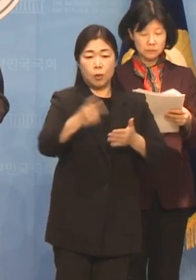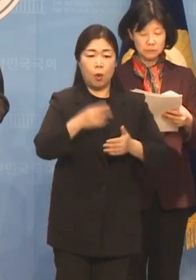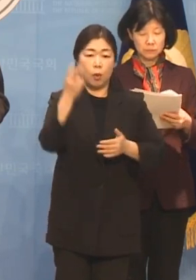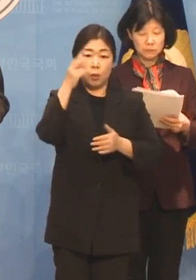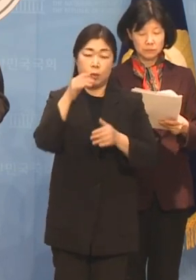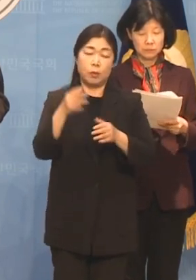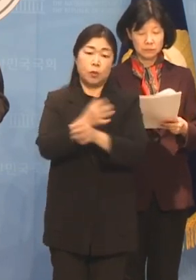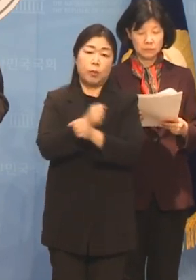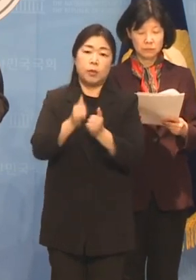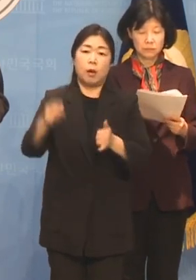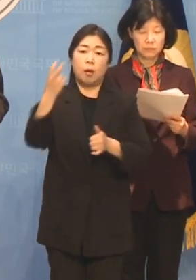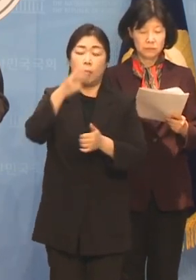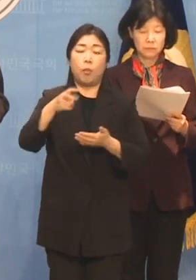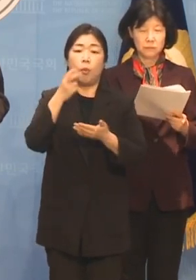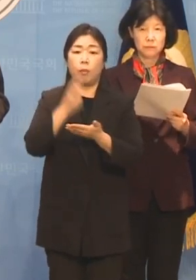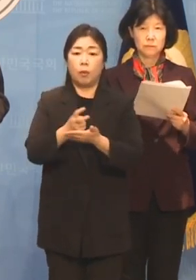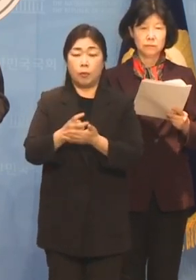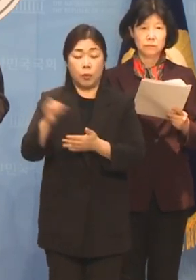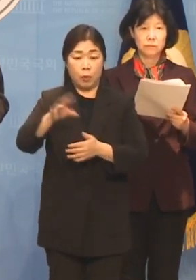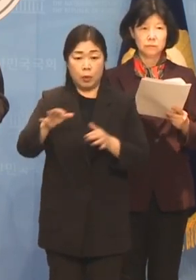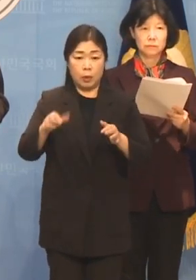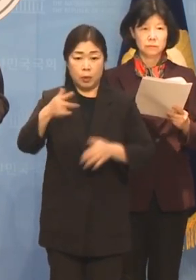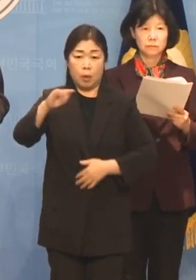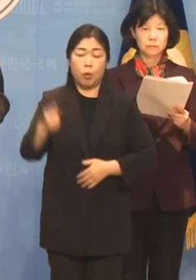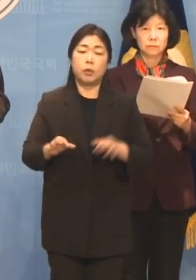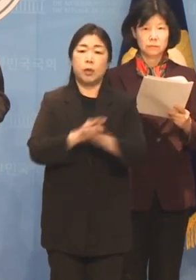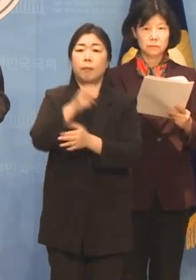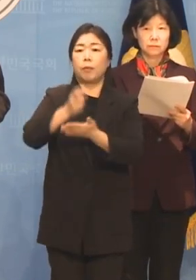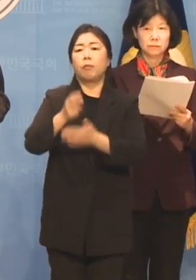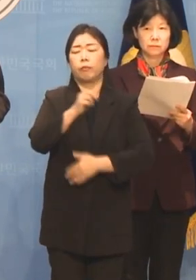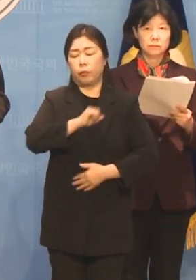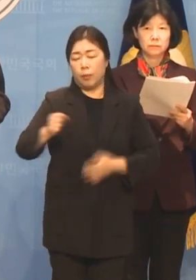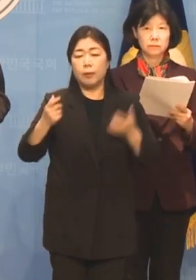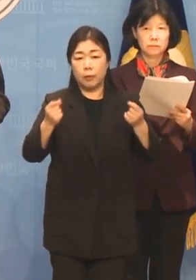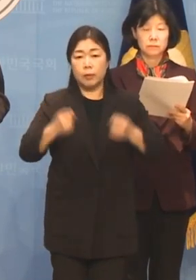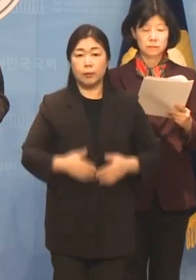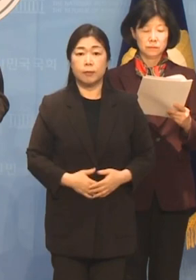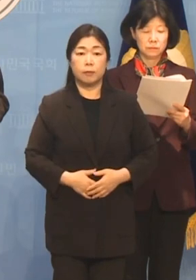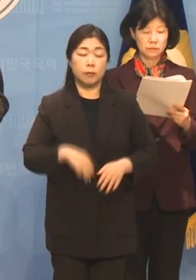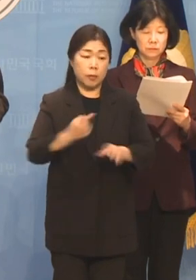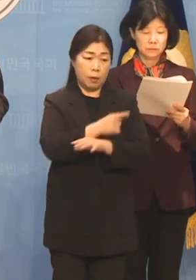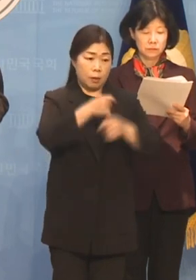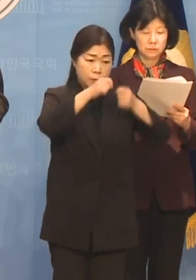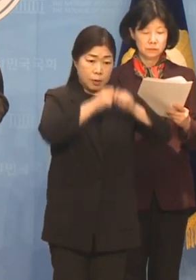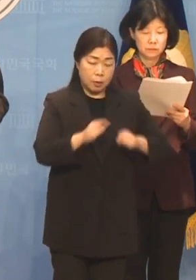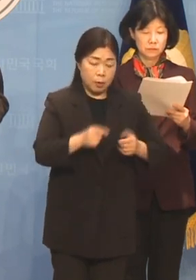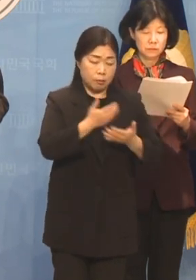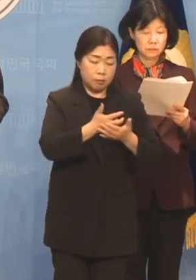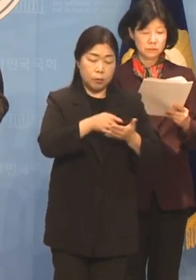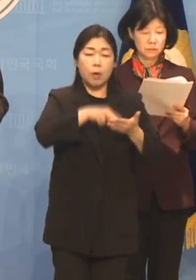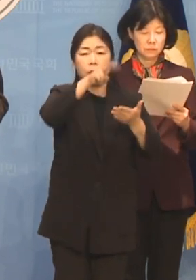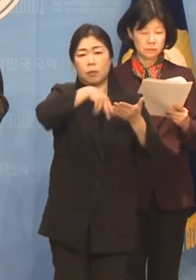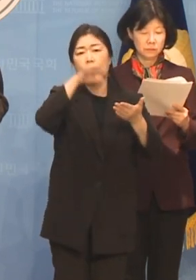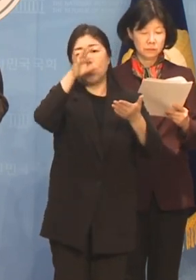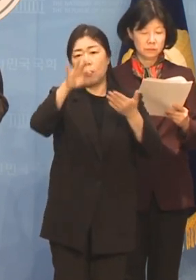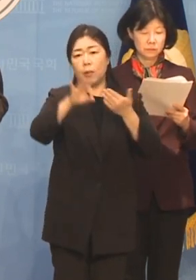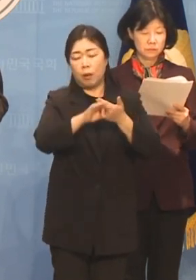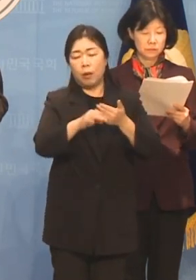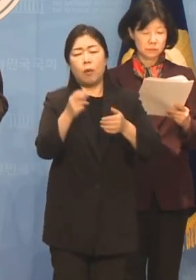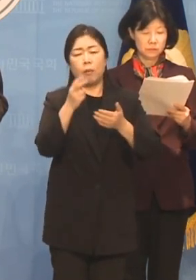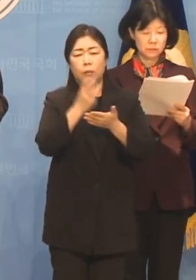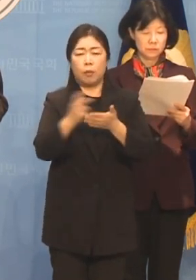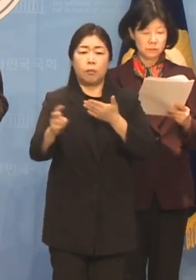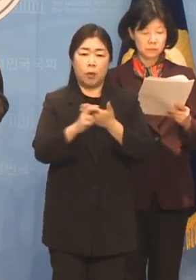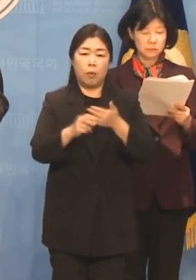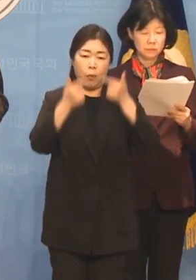금융소비자보호법, 자본시장법을 위반한 행위입니다. 이외 자세한 사항은 유인물을 참조하시면 구체적으로 확인하실 수